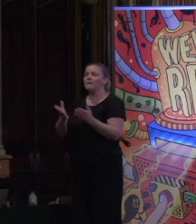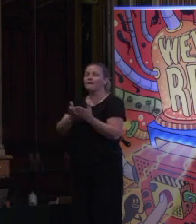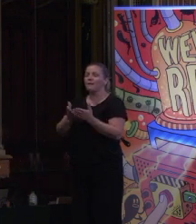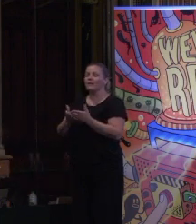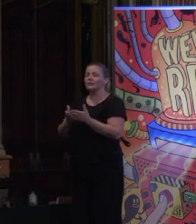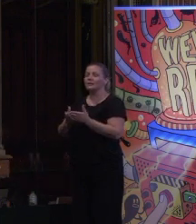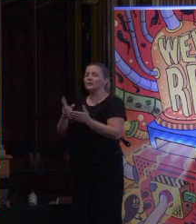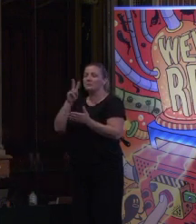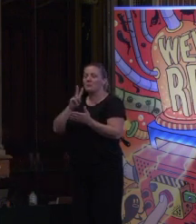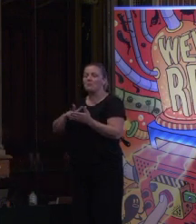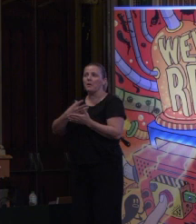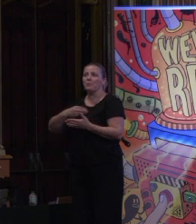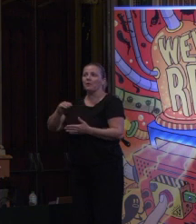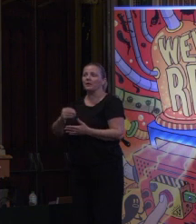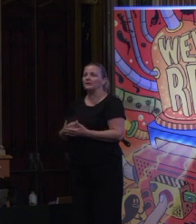algo de chino, ¿vale?